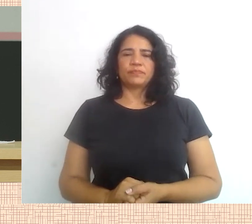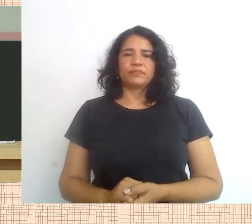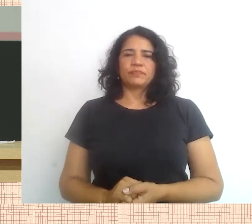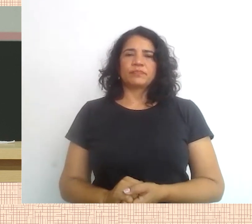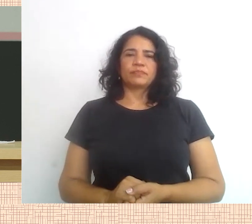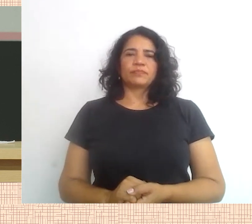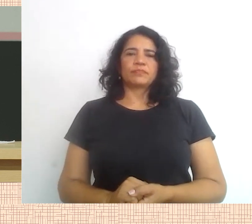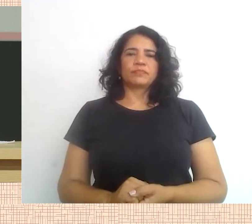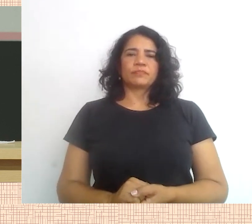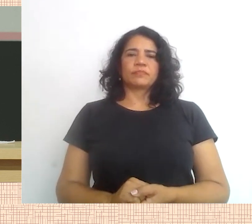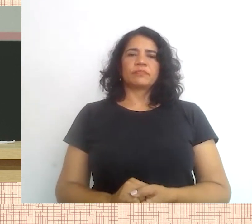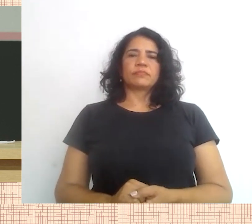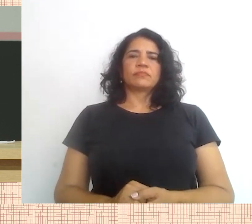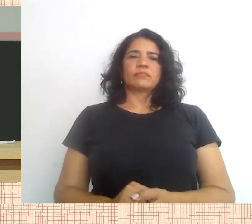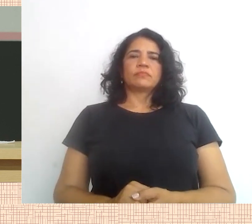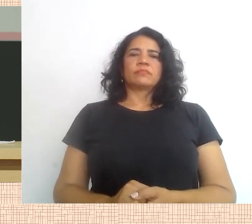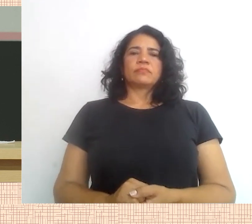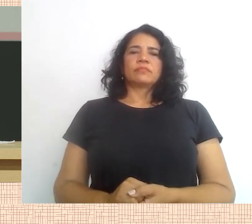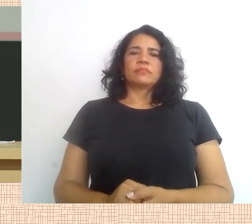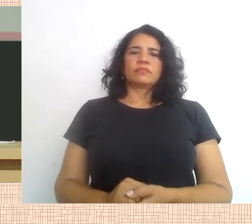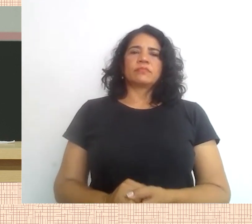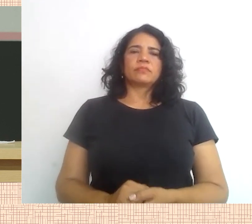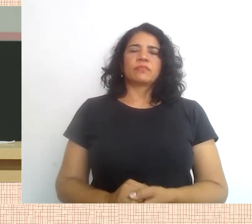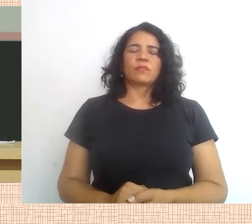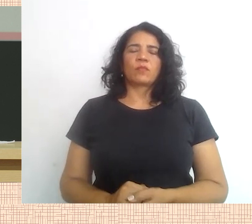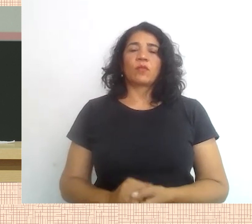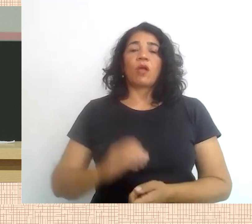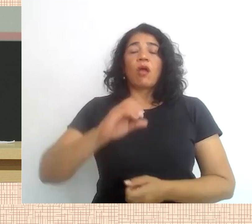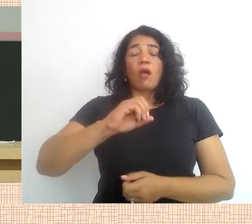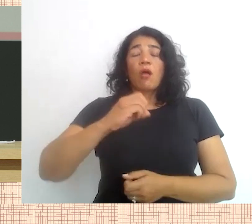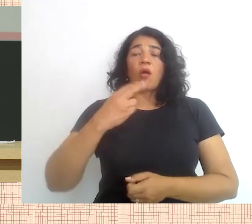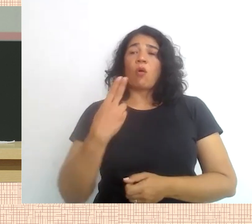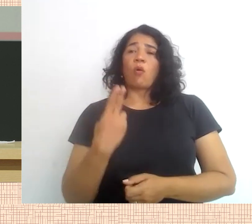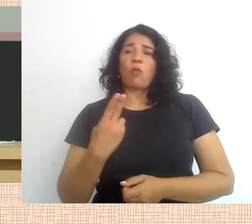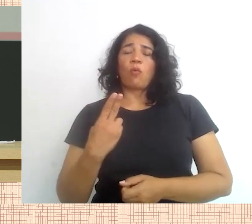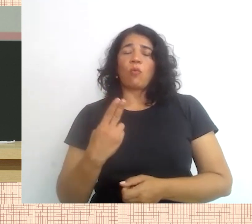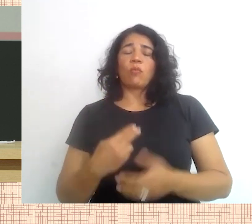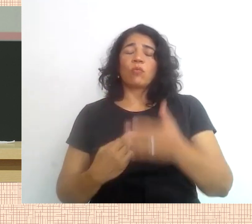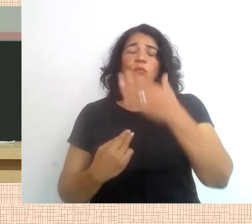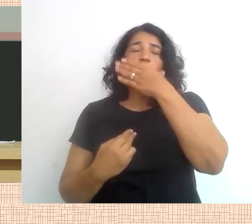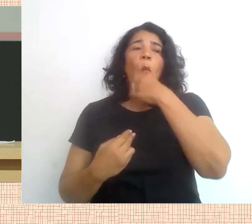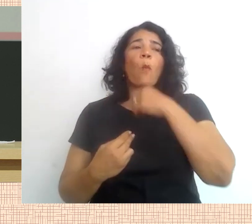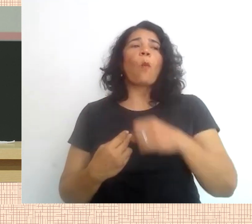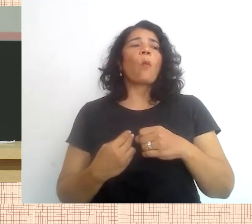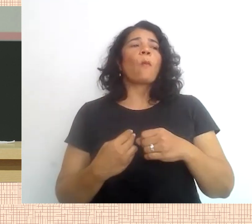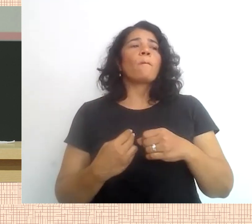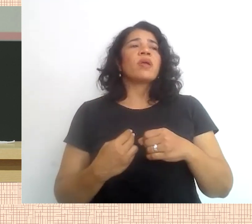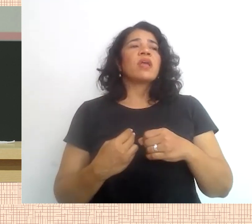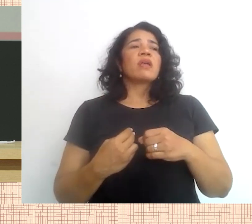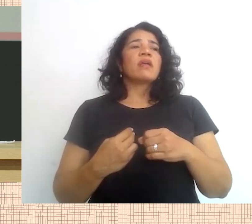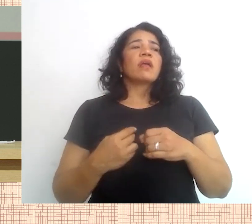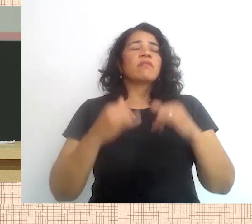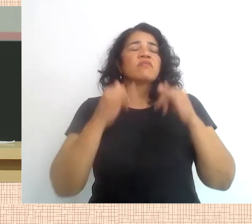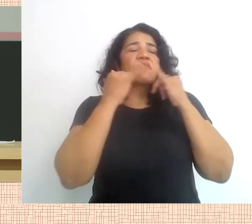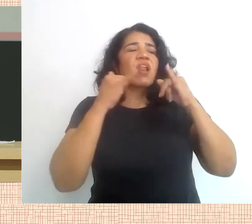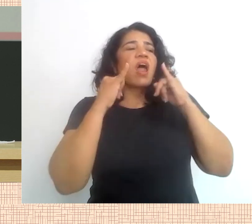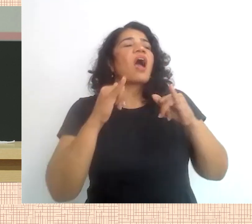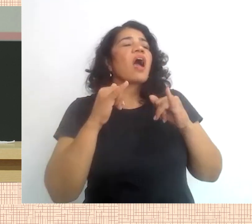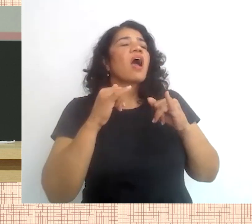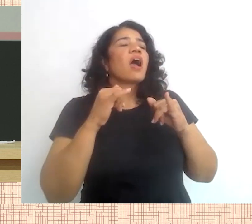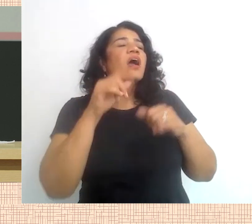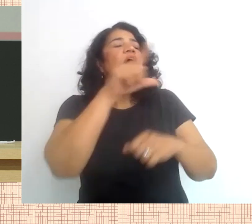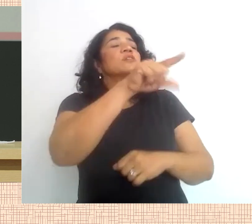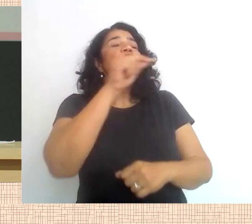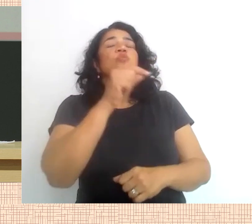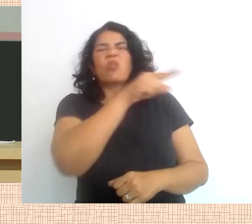não é isso? Indicação funciona, indicação dá peso, não é isso? Mas, irmão, na igreja não cai nisso